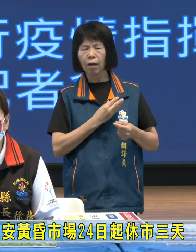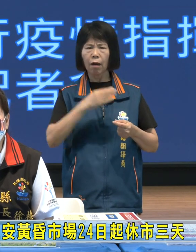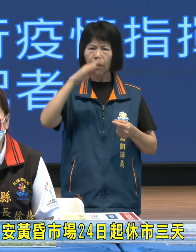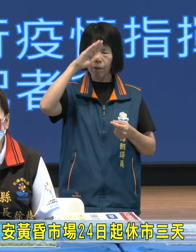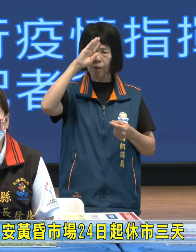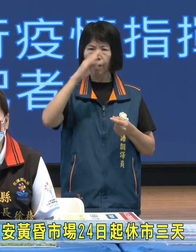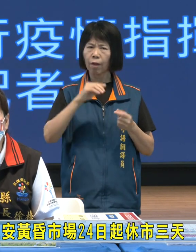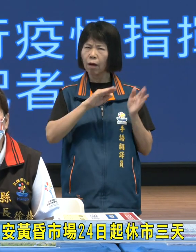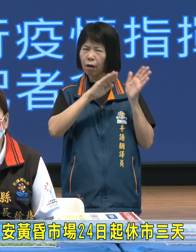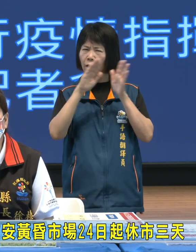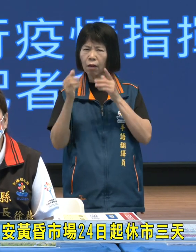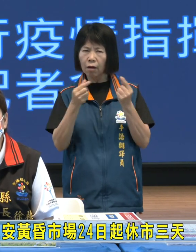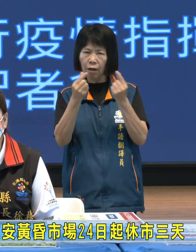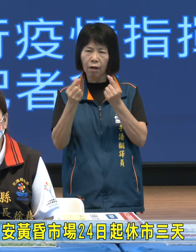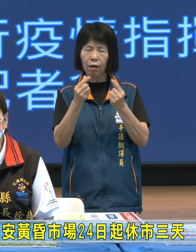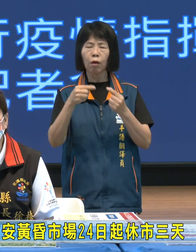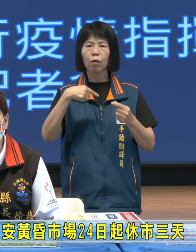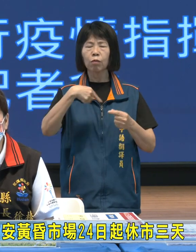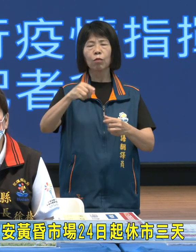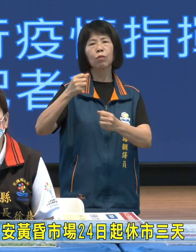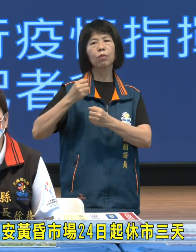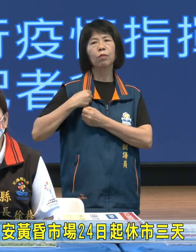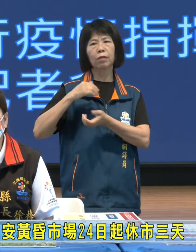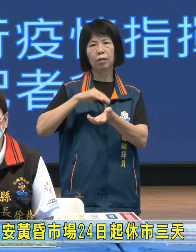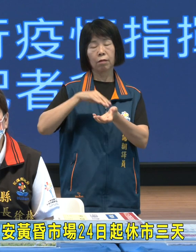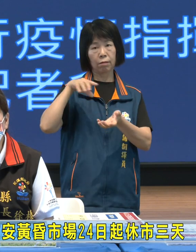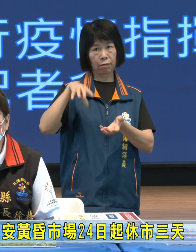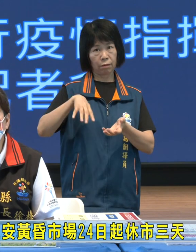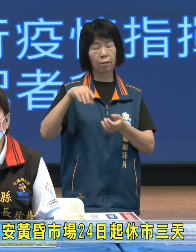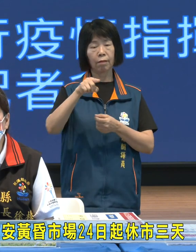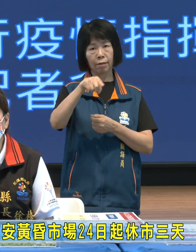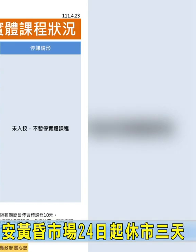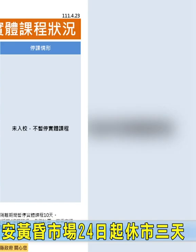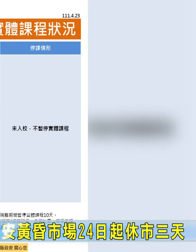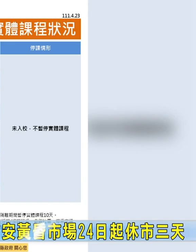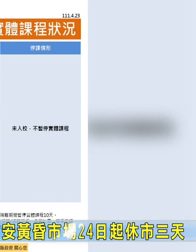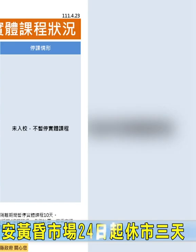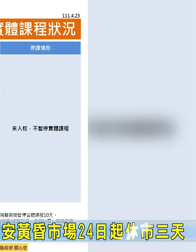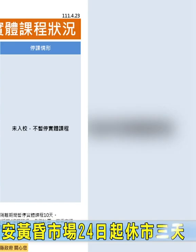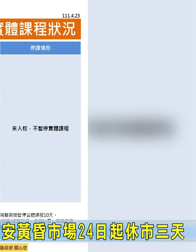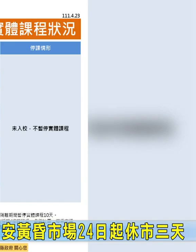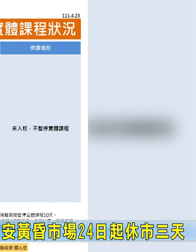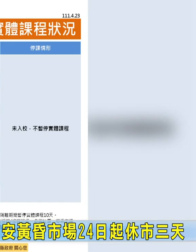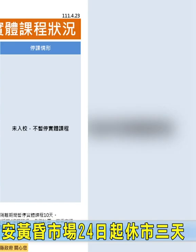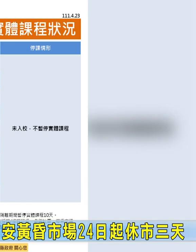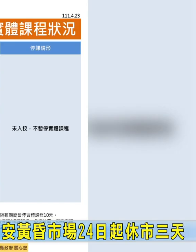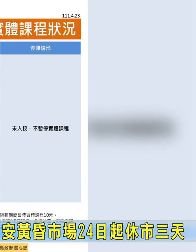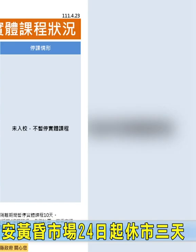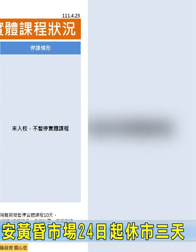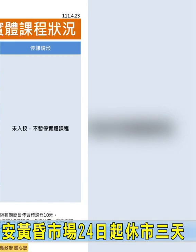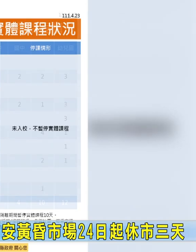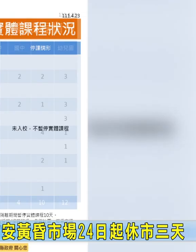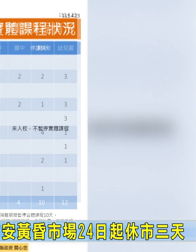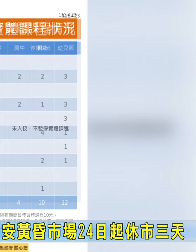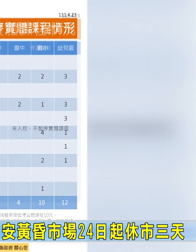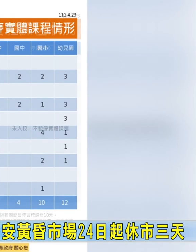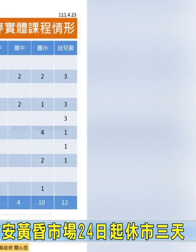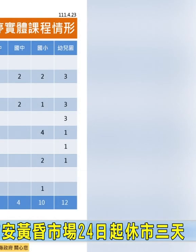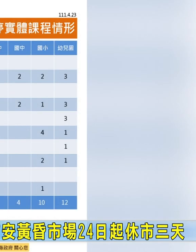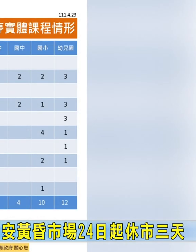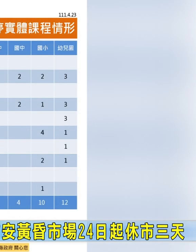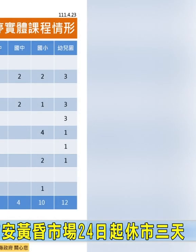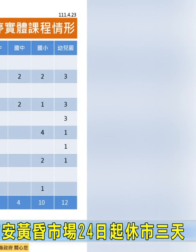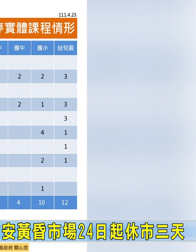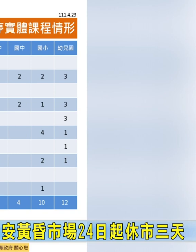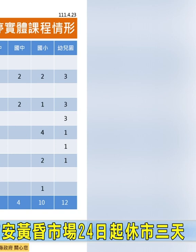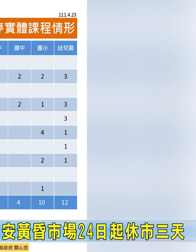个症状的话，请到国军805医院来快筛。 至于校园的状况是比较稳定的，因为